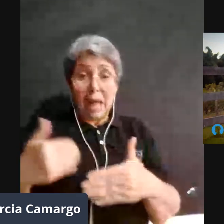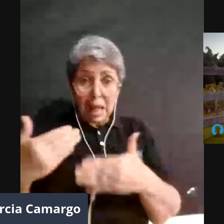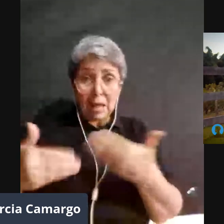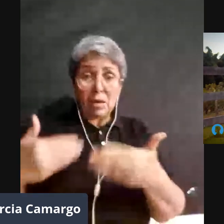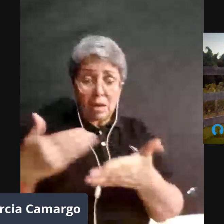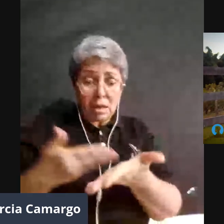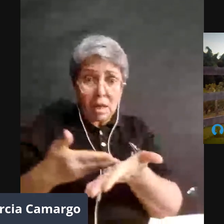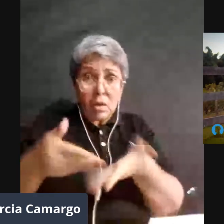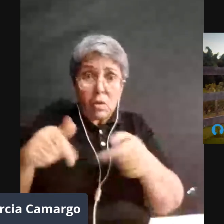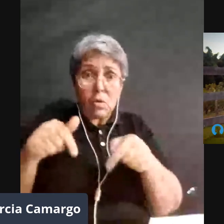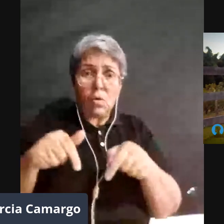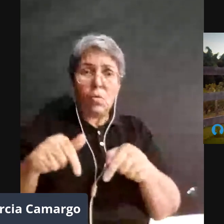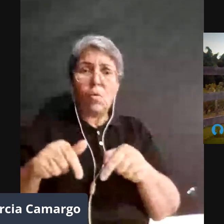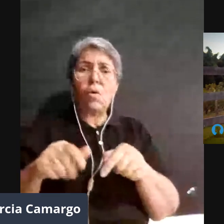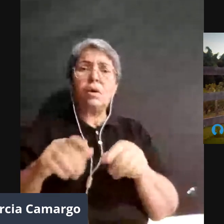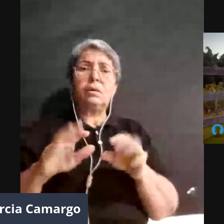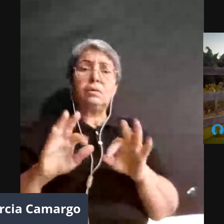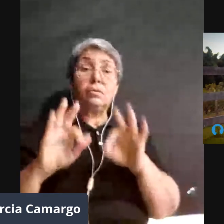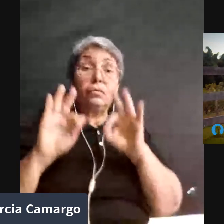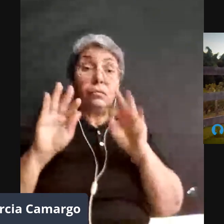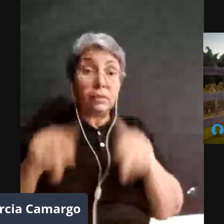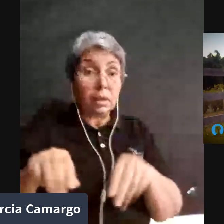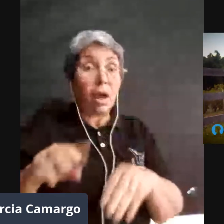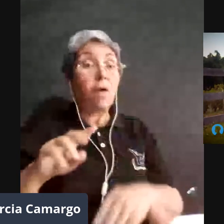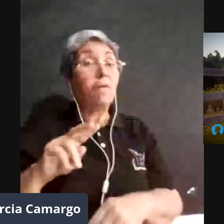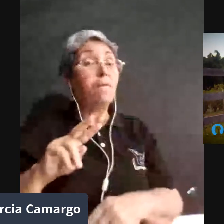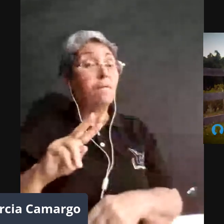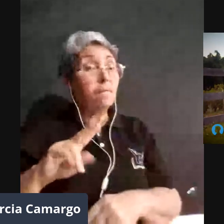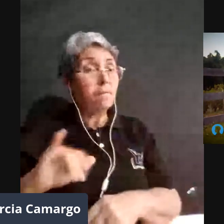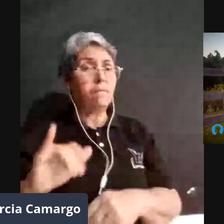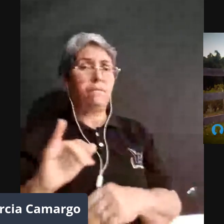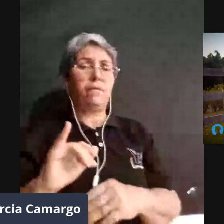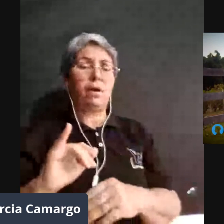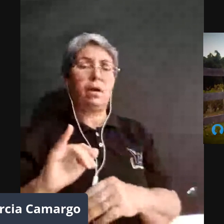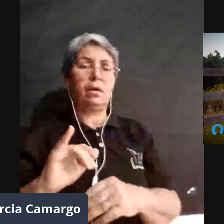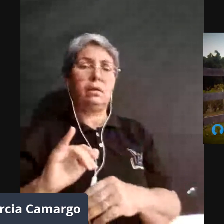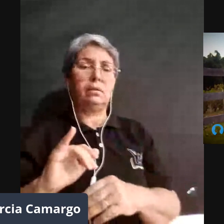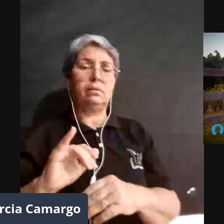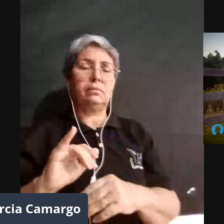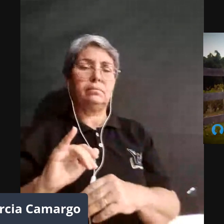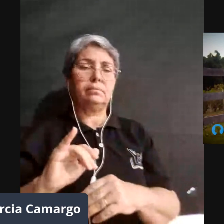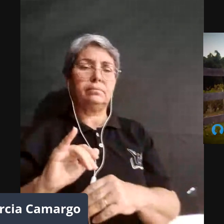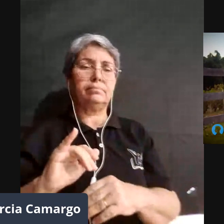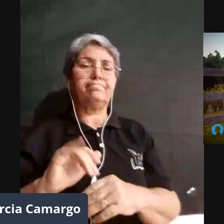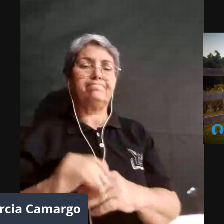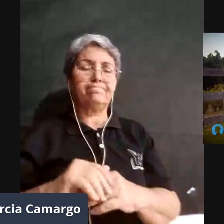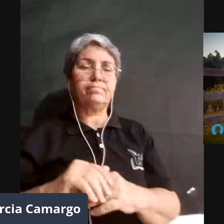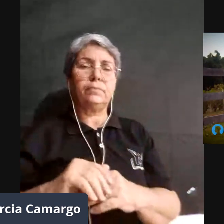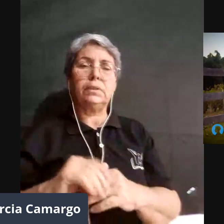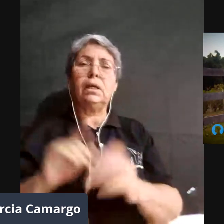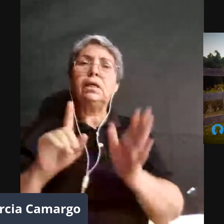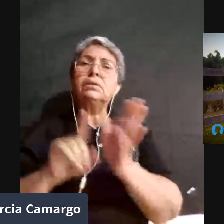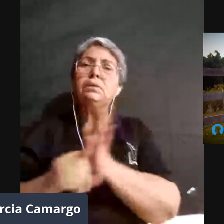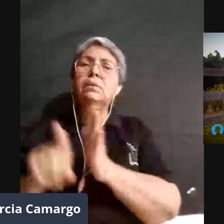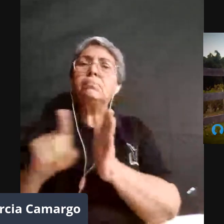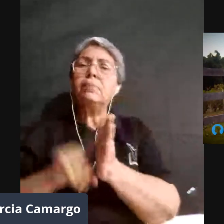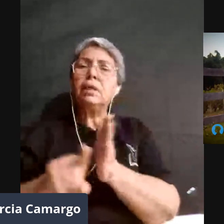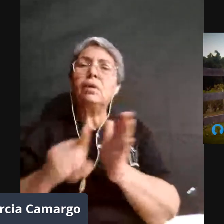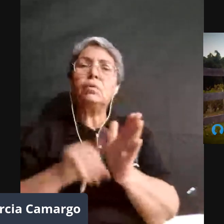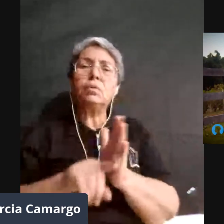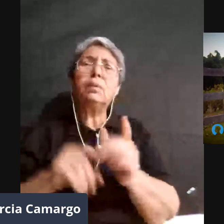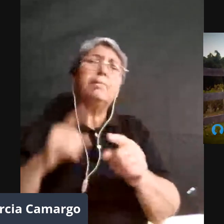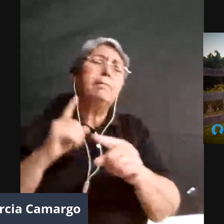muito em breve vai terminar para sempre? Essas perguntas precisam de respostas. Qual é a razão para o